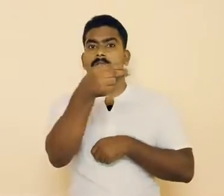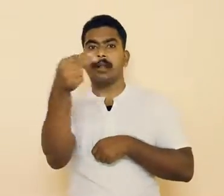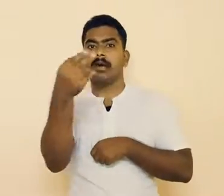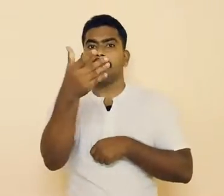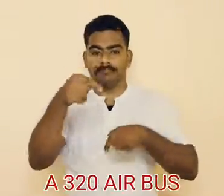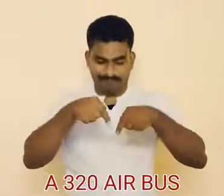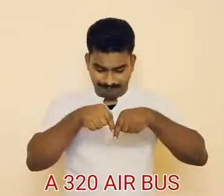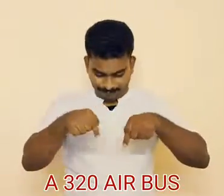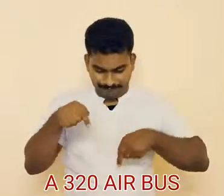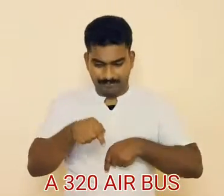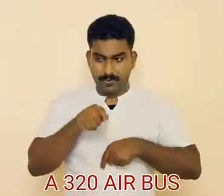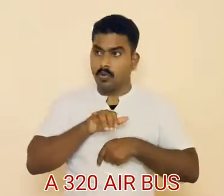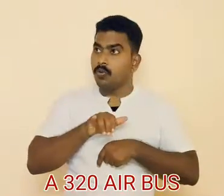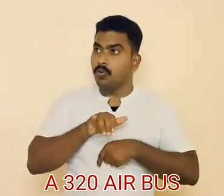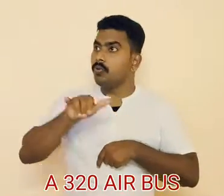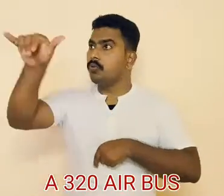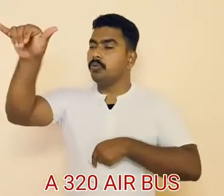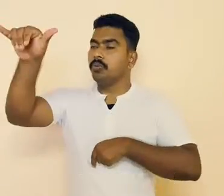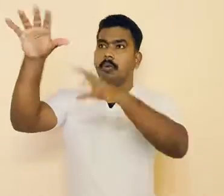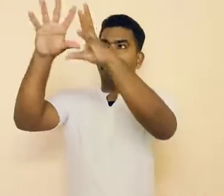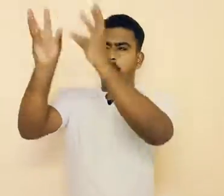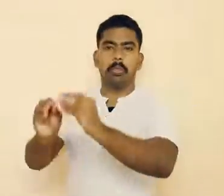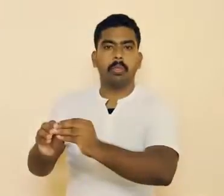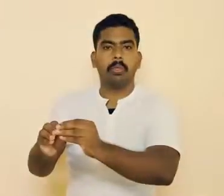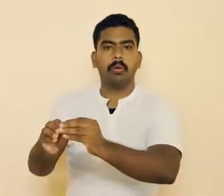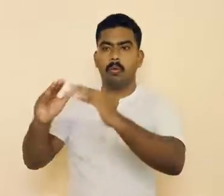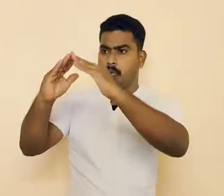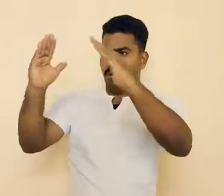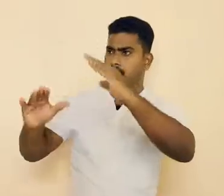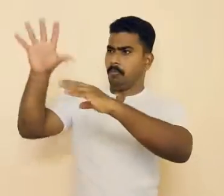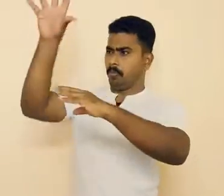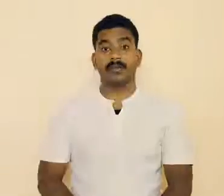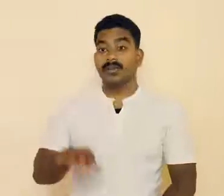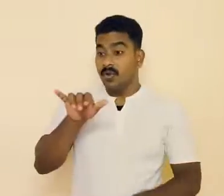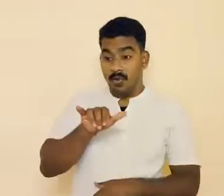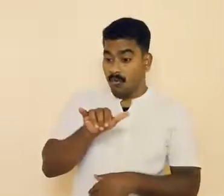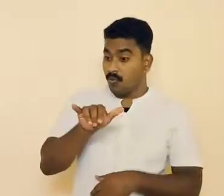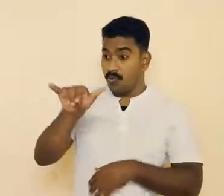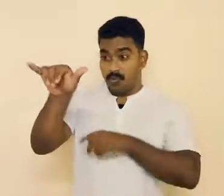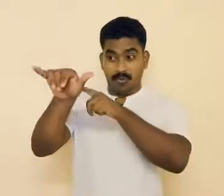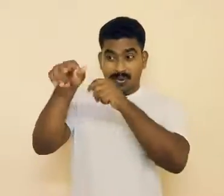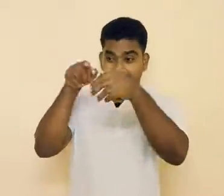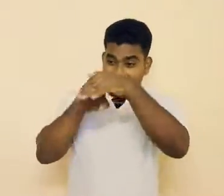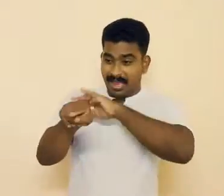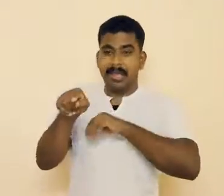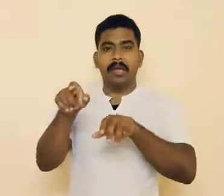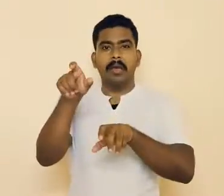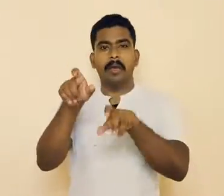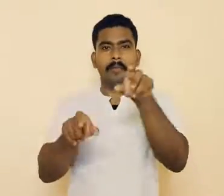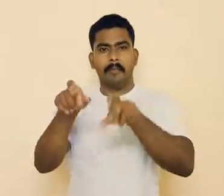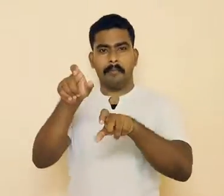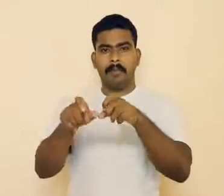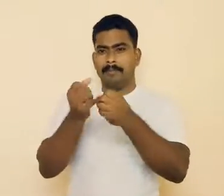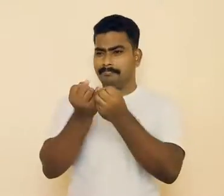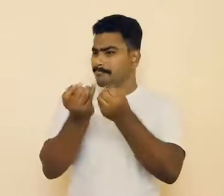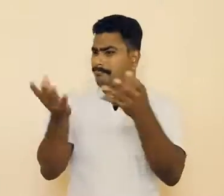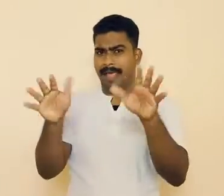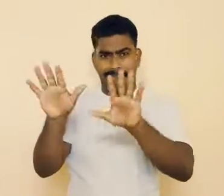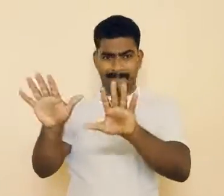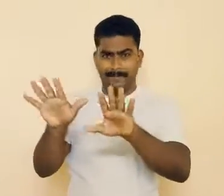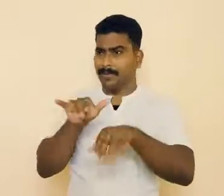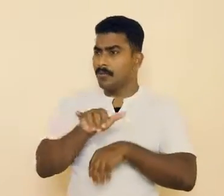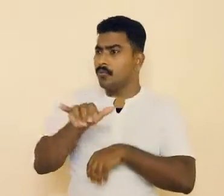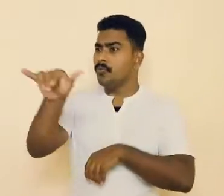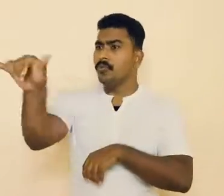31 സ്ത്രീകളും 8 കുട്ടികളും 7 ജീവനക്കാരും അടക്കം 107 പേർ വിമാനത്തിലുണ്ടായിരുന്നു.